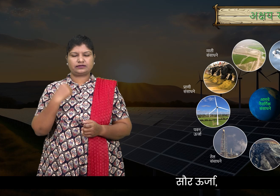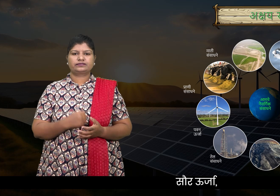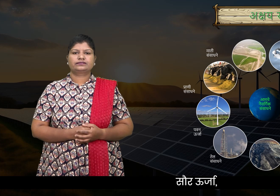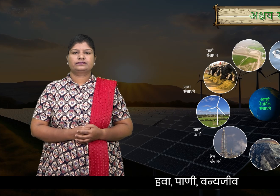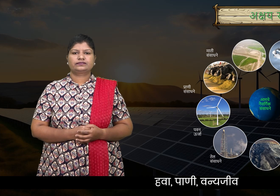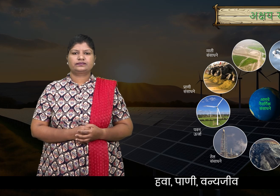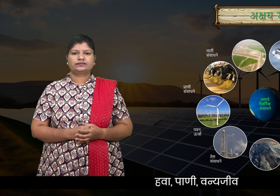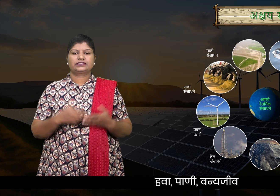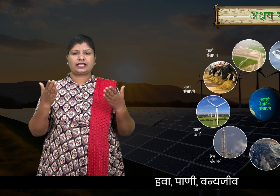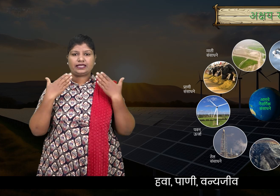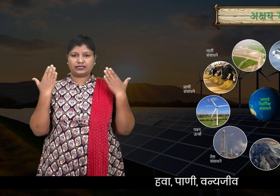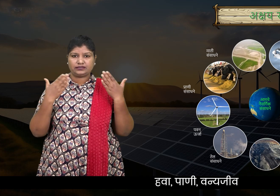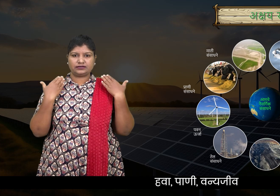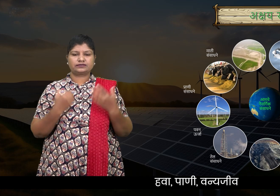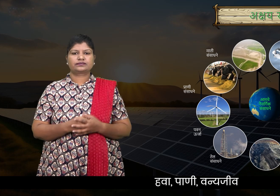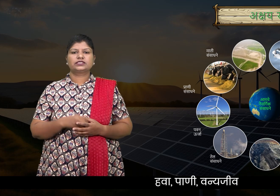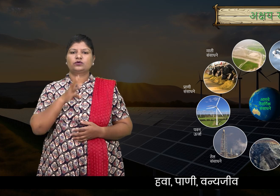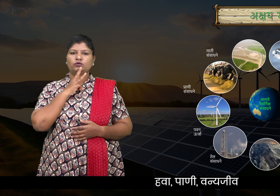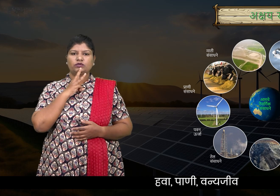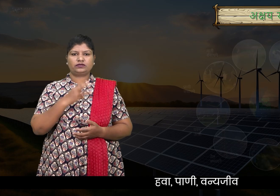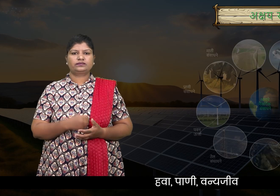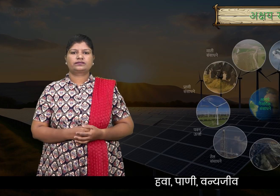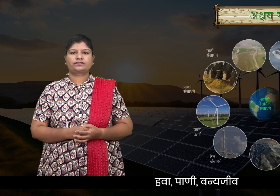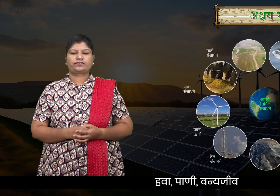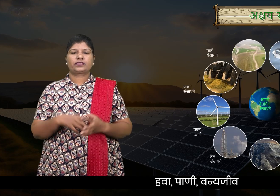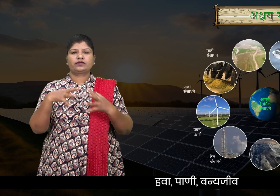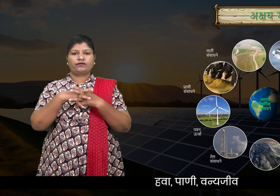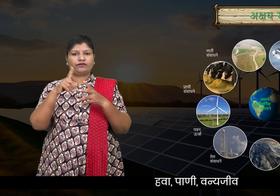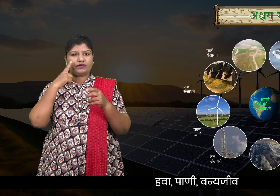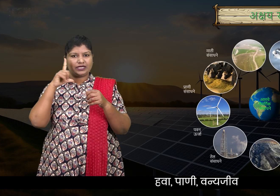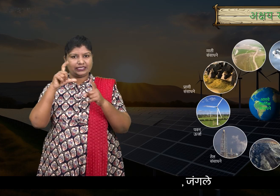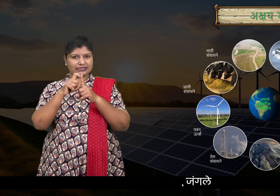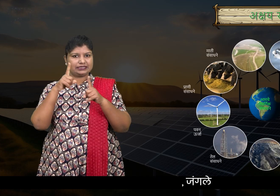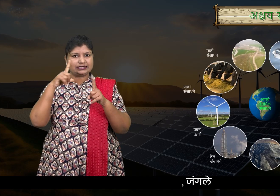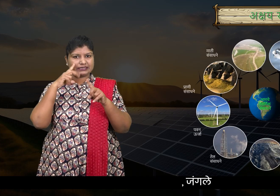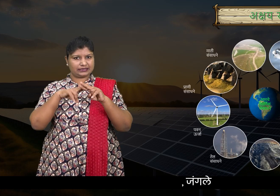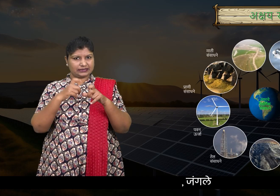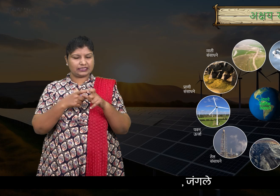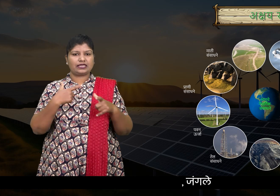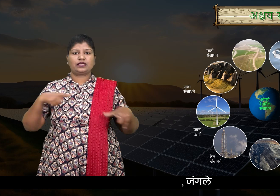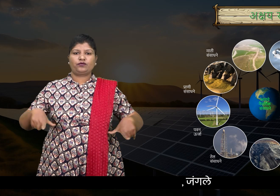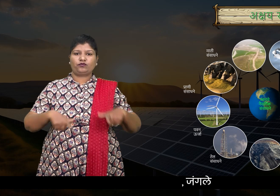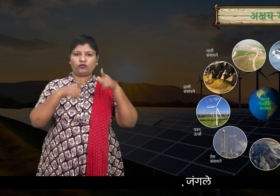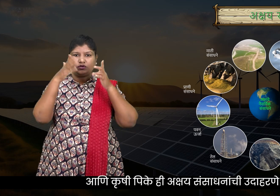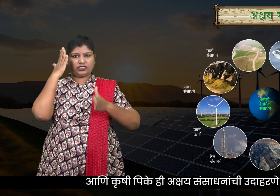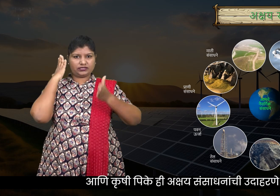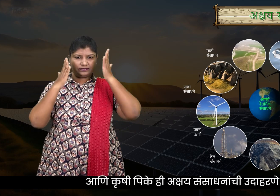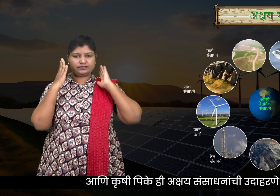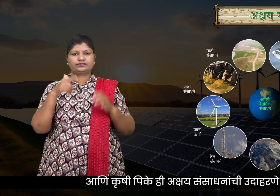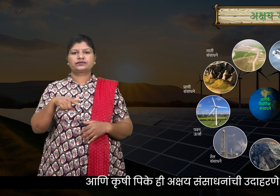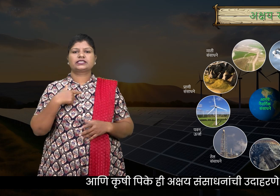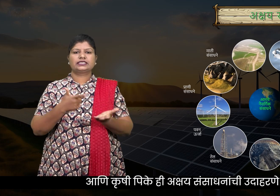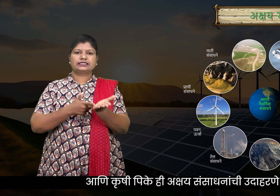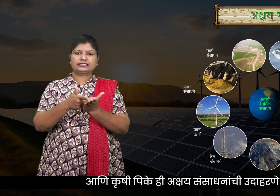हवा, पाणी, वन्यजीव जंगले आणि